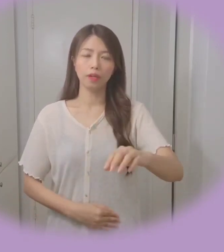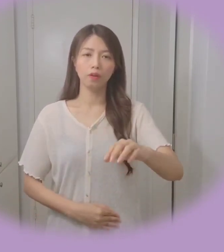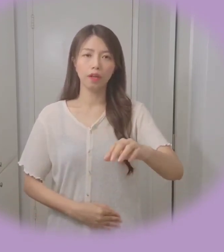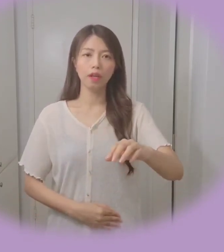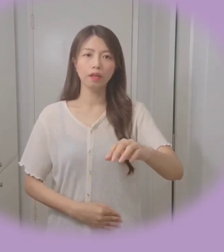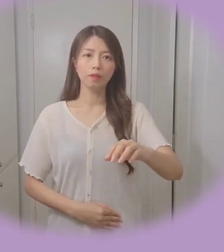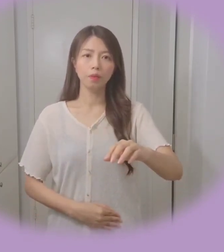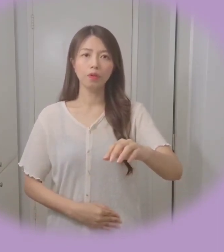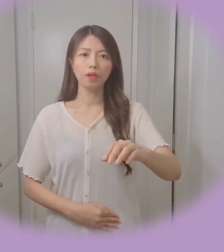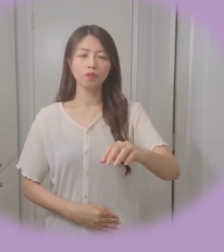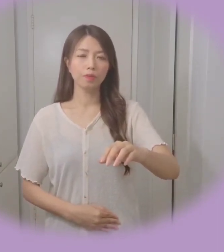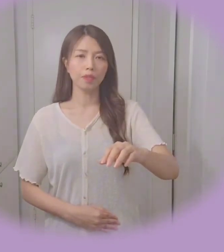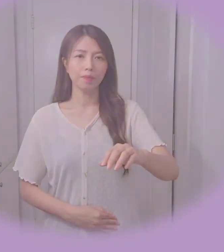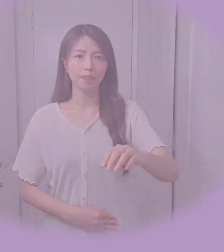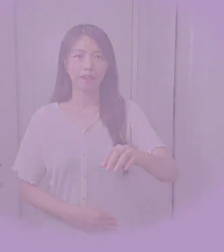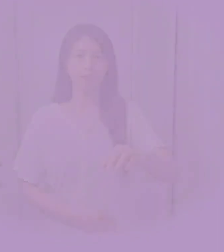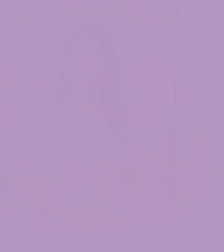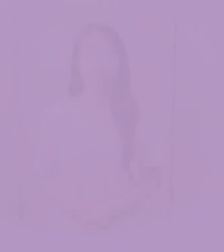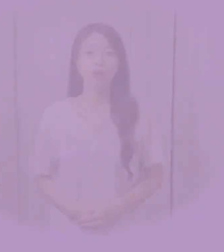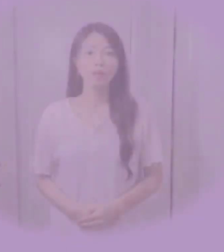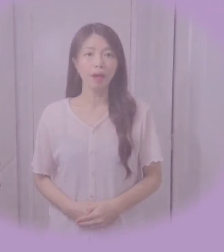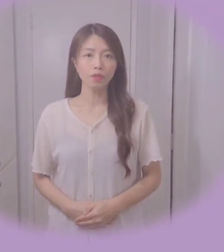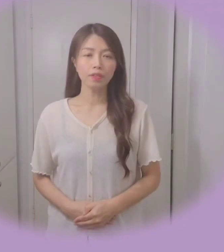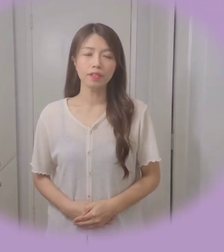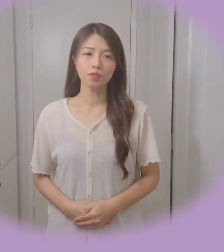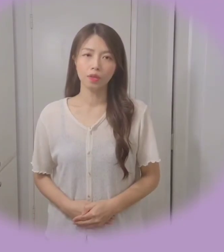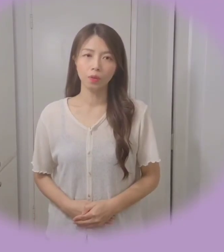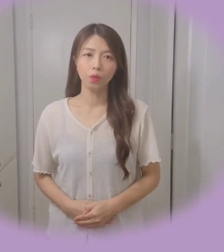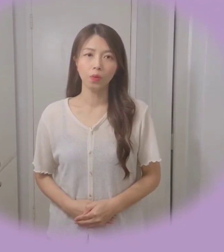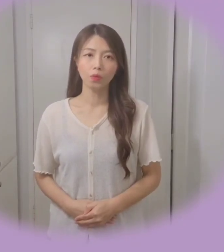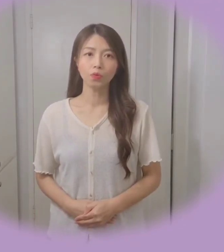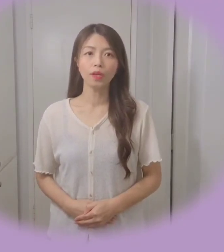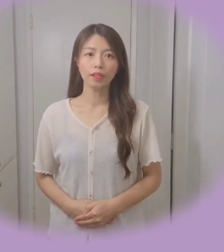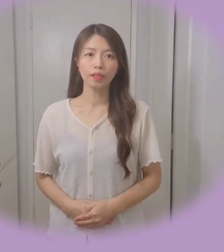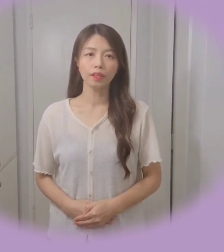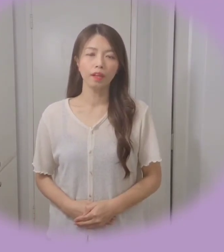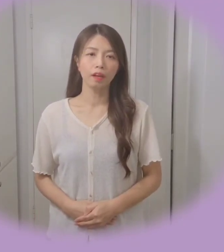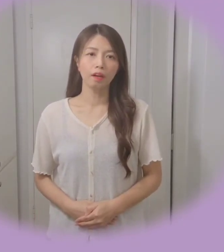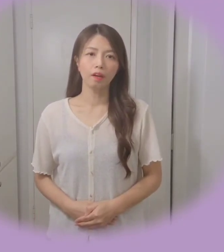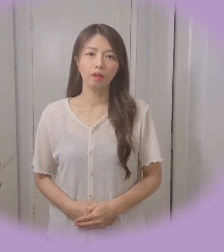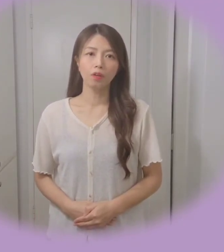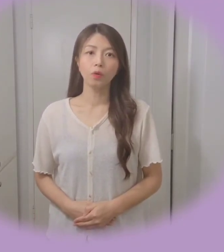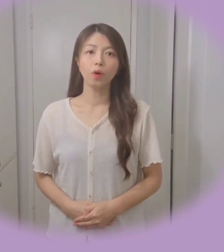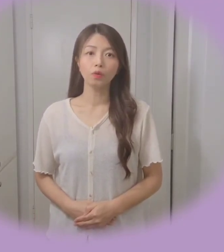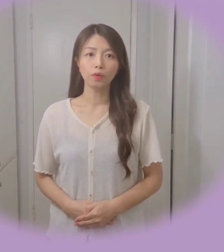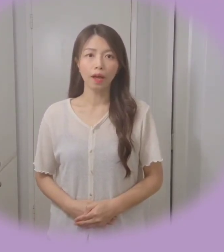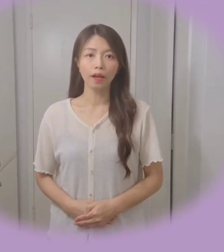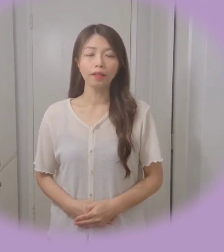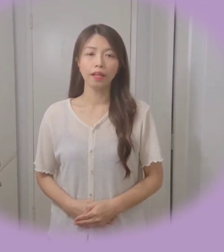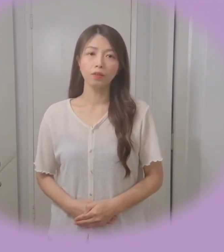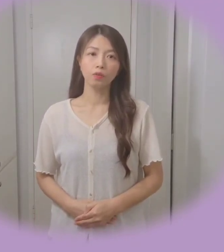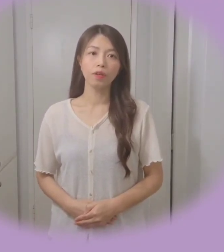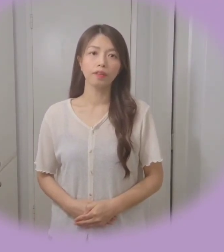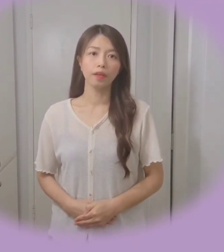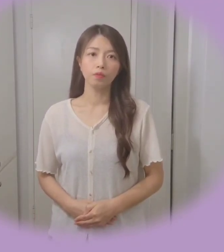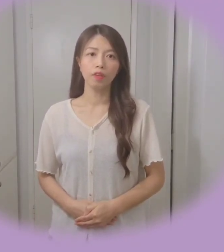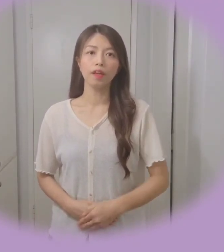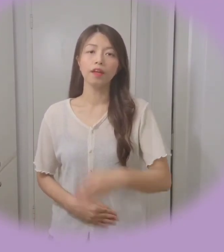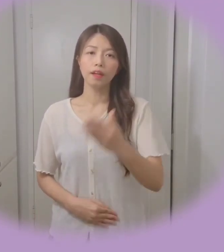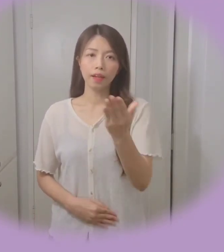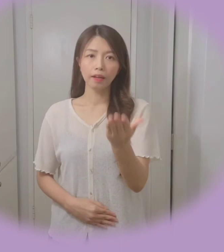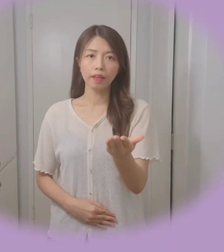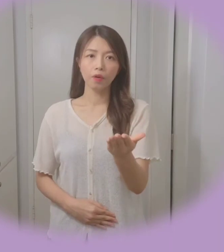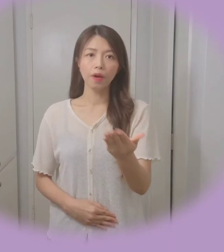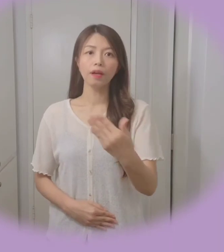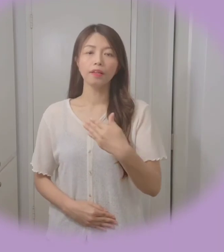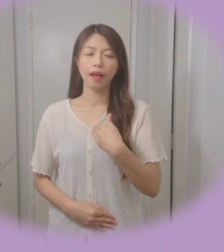길목 이렇게 표현해 주시면 됩니다. 우리 마주칠 수 있도록, 우리는 너하고 나 단 둘이기